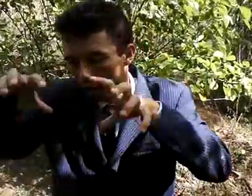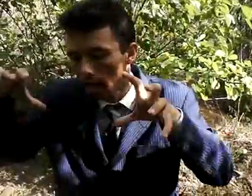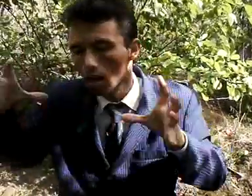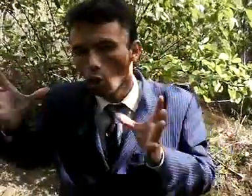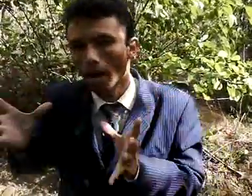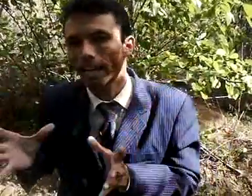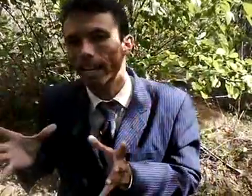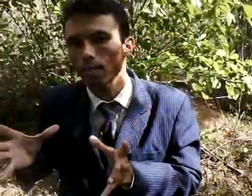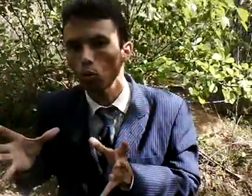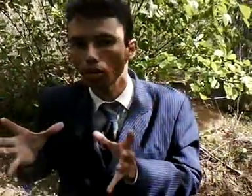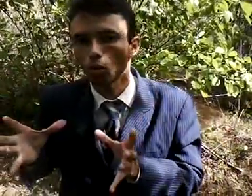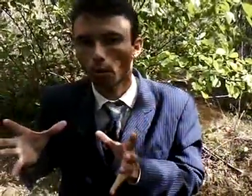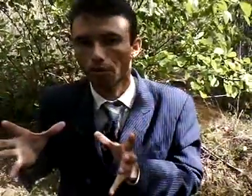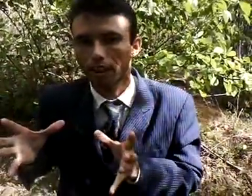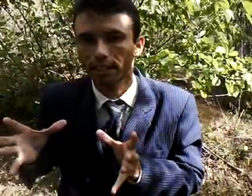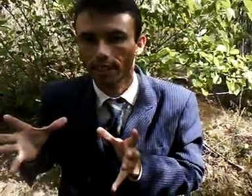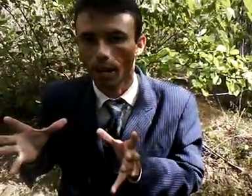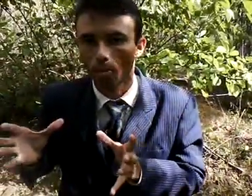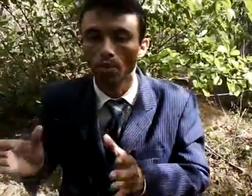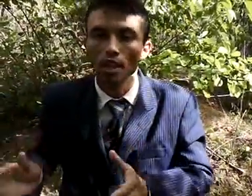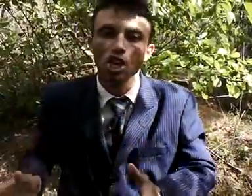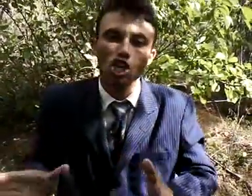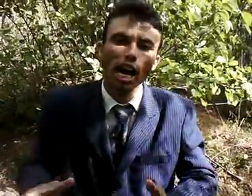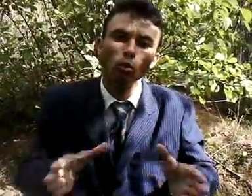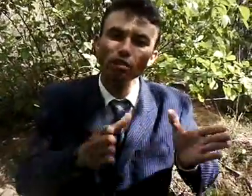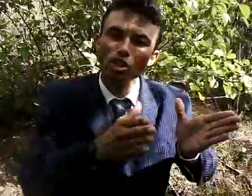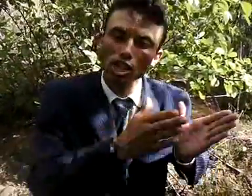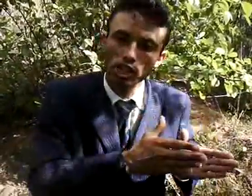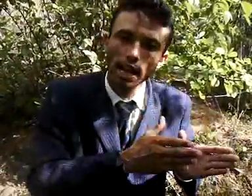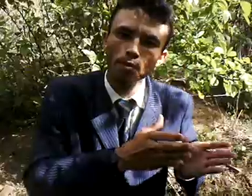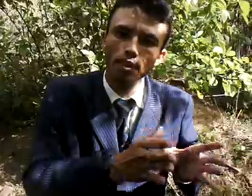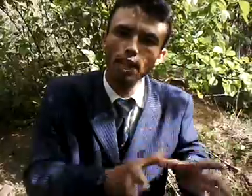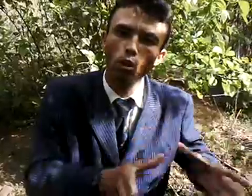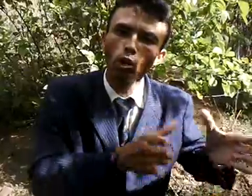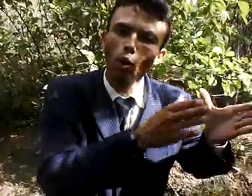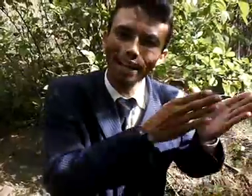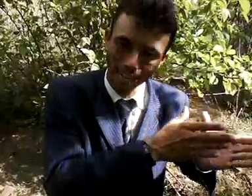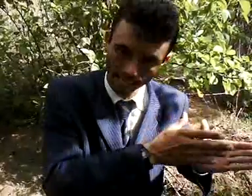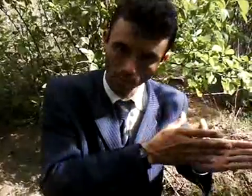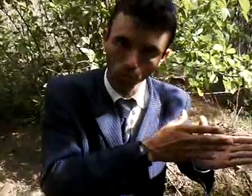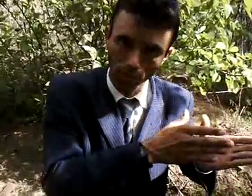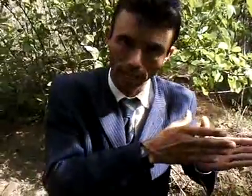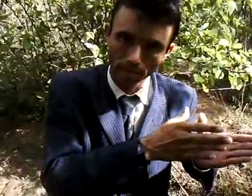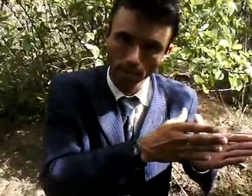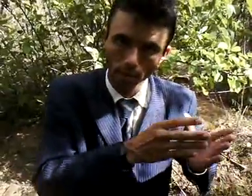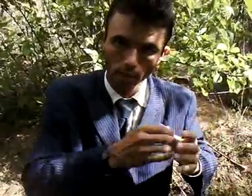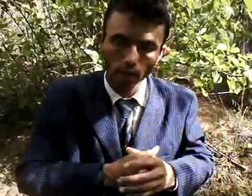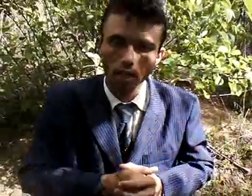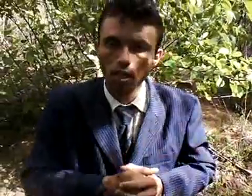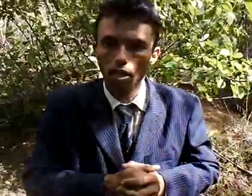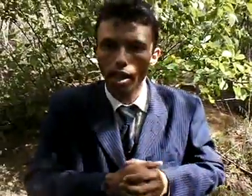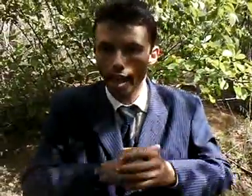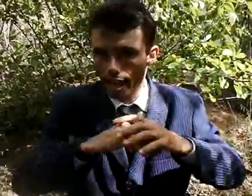colocar um acréscimo no livro do profeta Daniel. Já no livro de Esté tem outro acréscimo também. E é